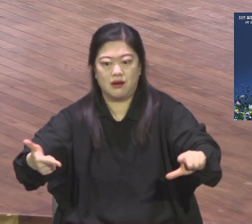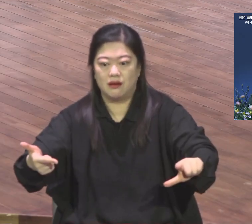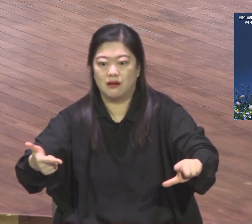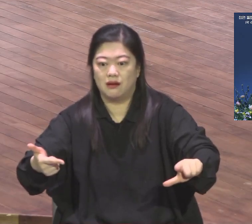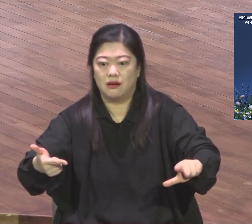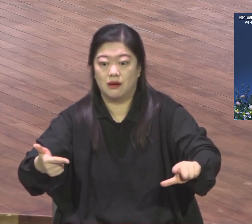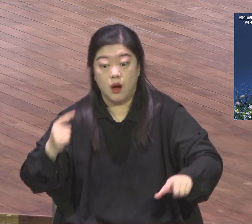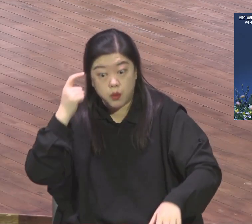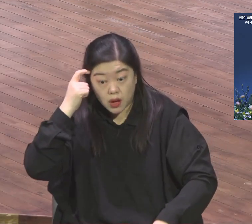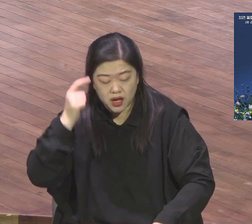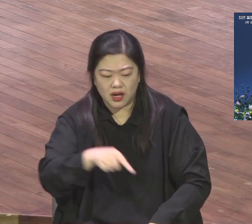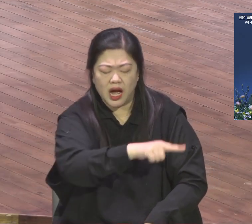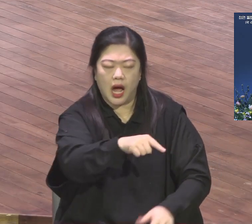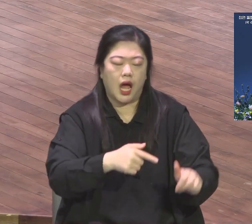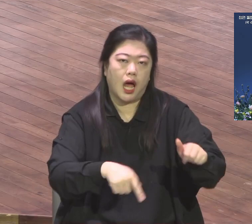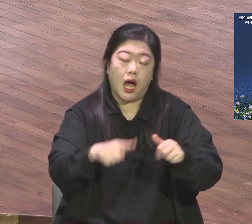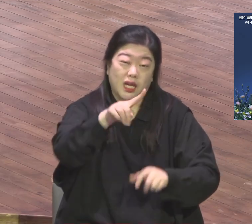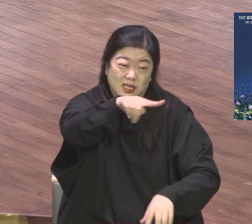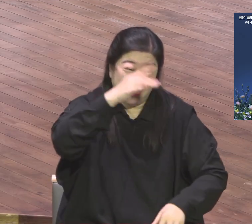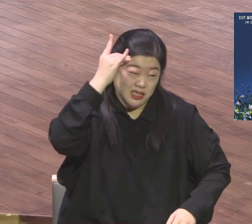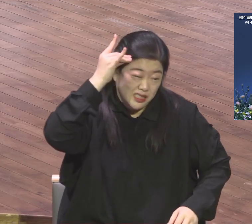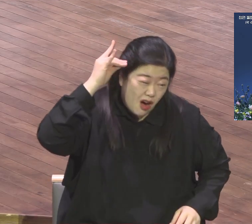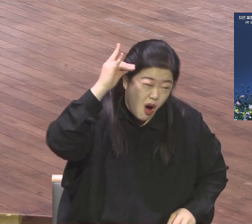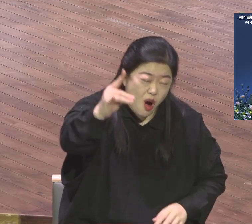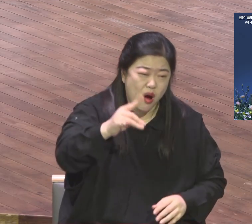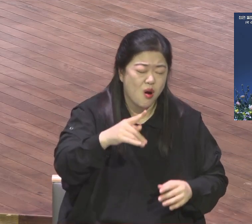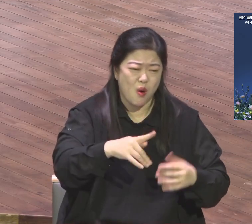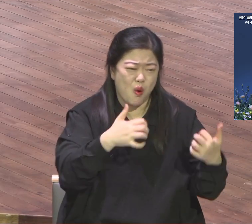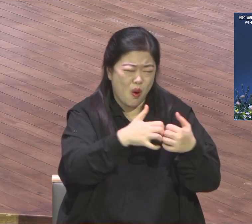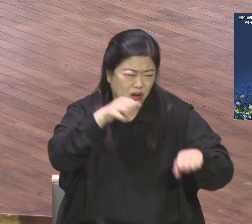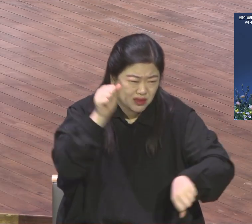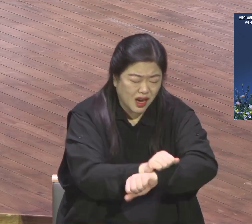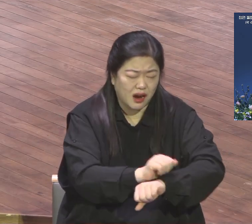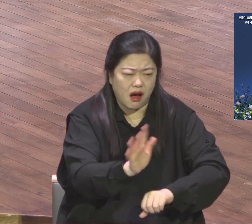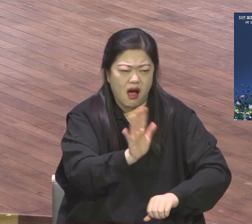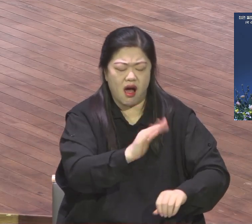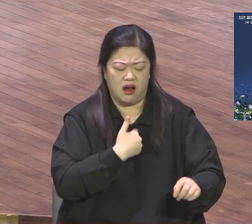함께 간다라는 믿음으로 언약적 믿음으로 바라보았습니다.